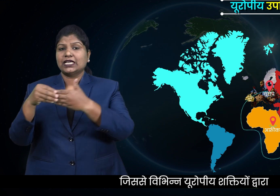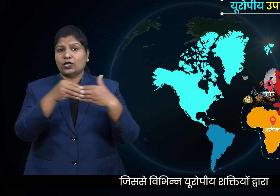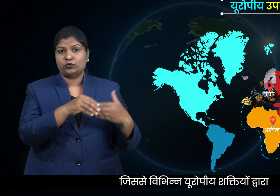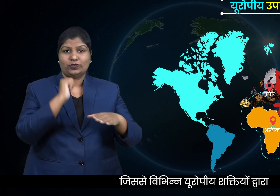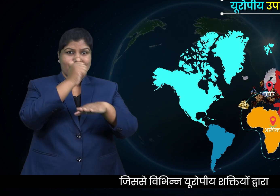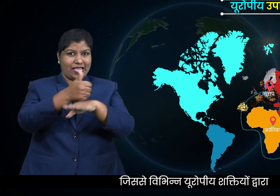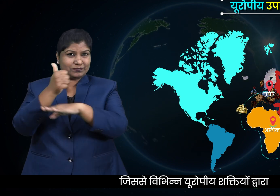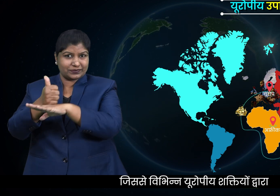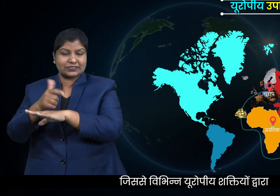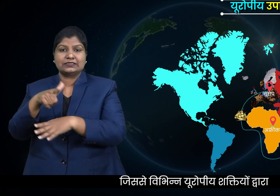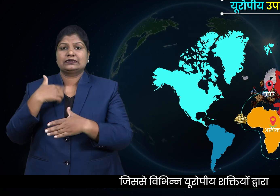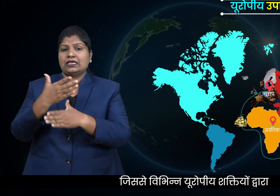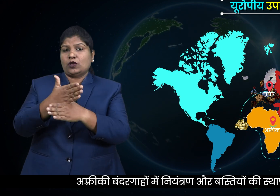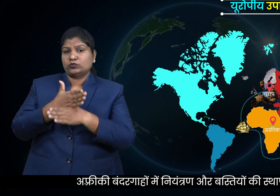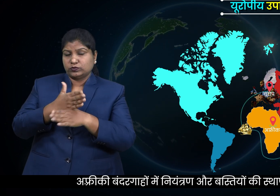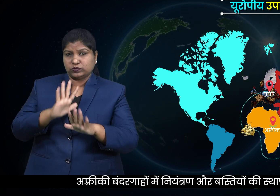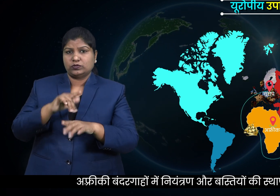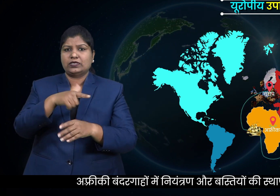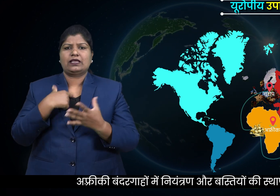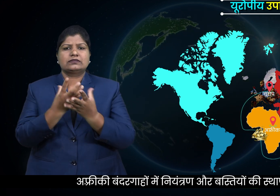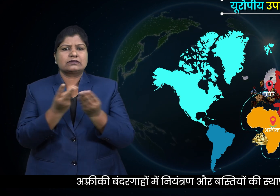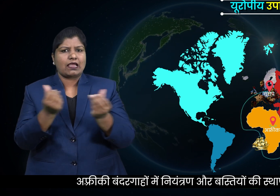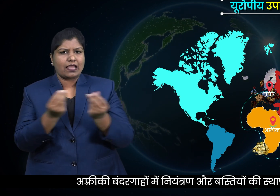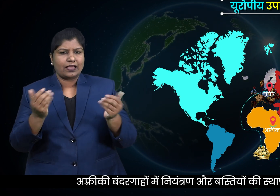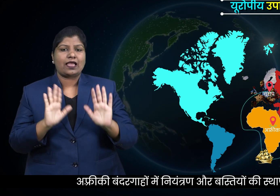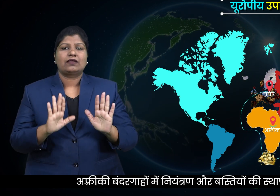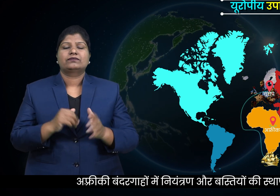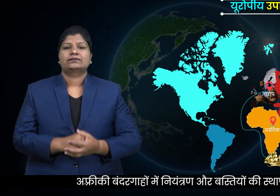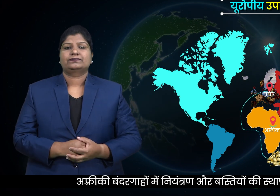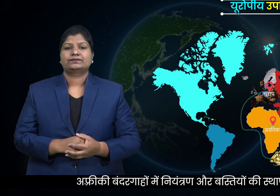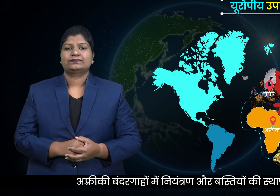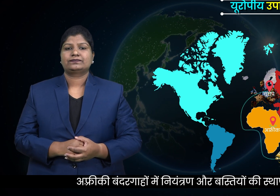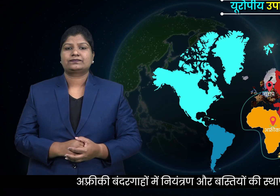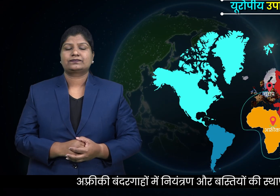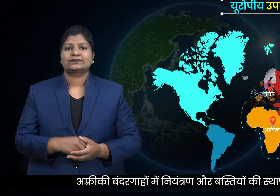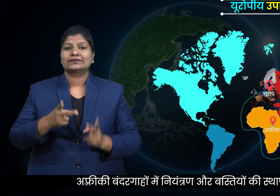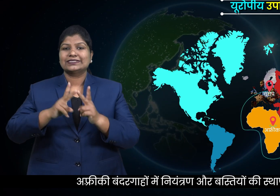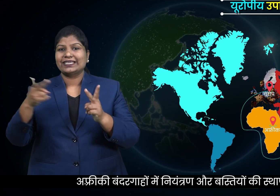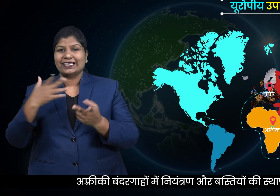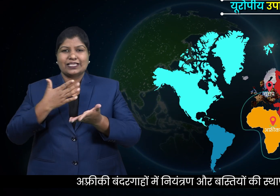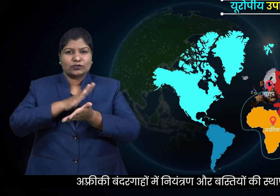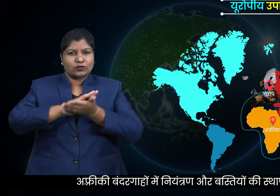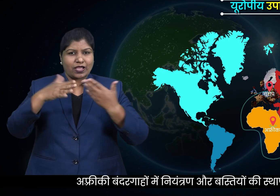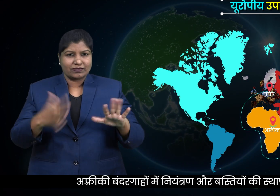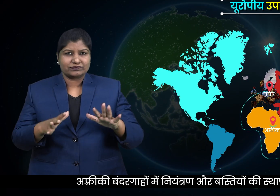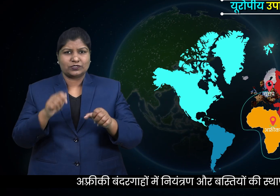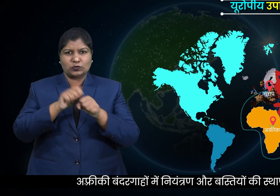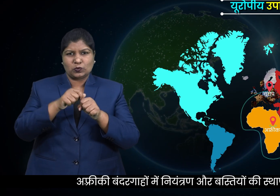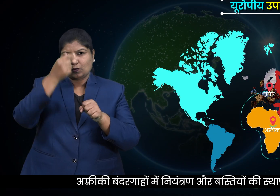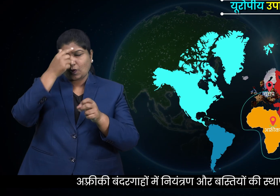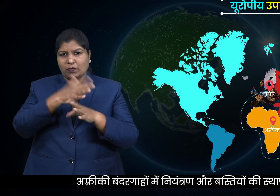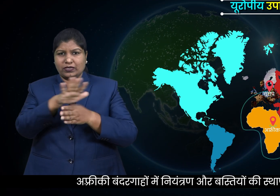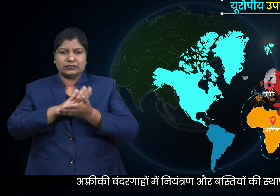विभिन्न यूरोपीय शक्तियों द्वारा अफ्रीकी बंदरगाहों में नियंत्रण और बस्तियों की स्थापना हुई।